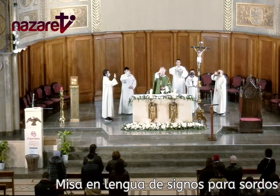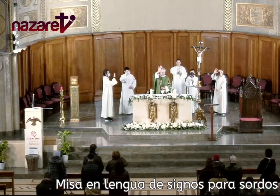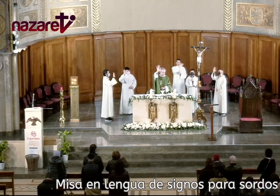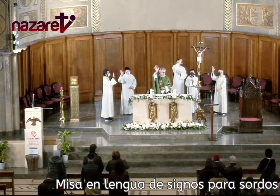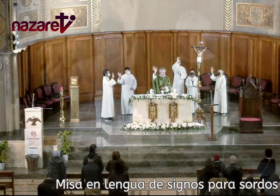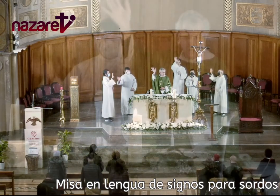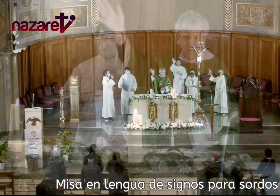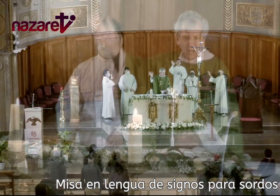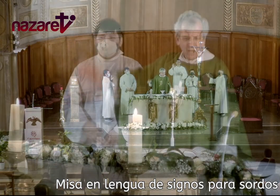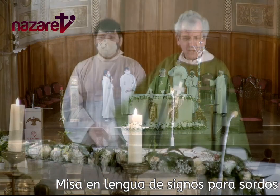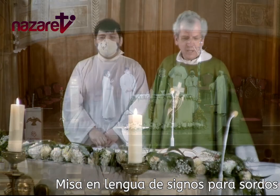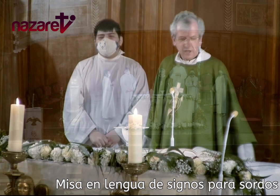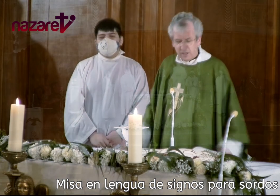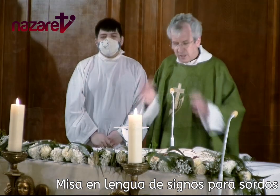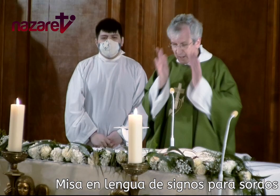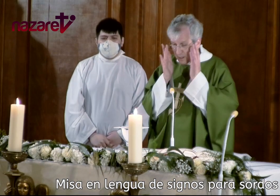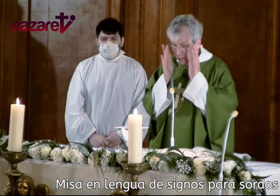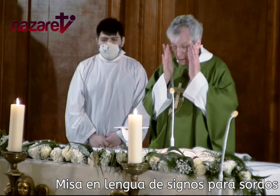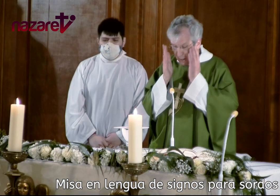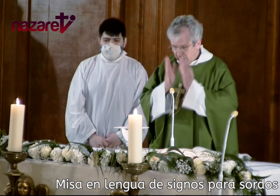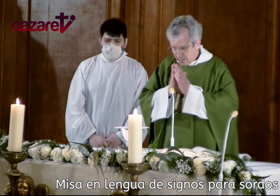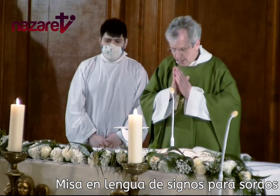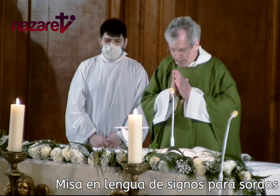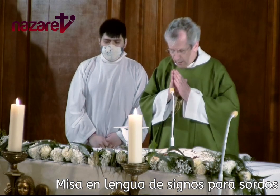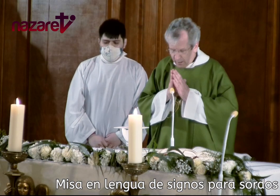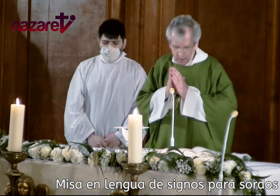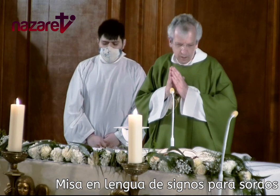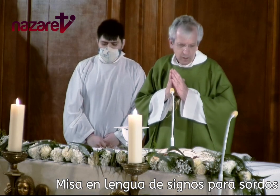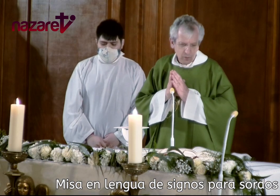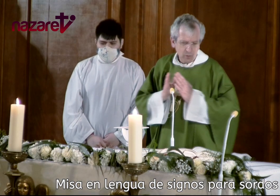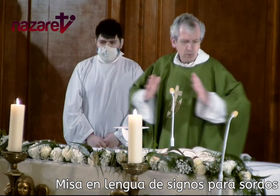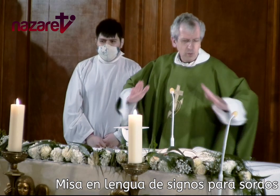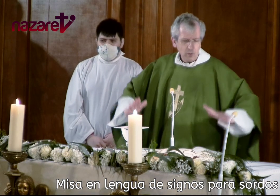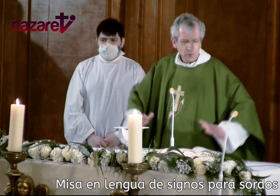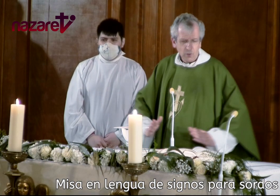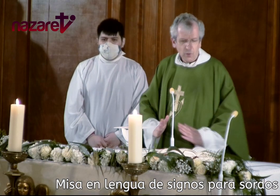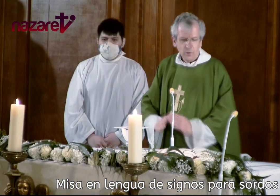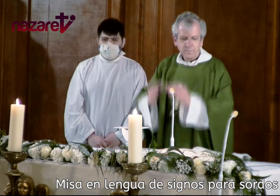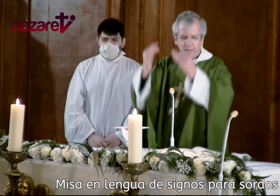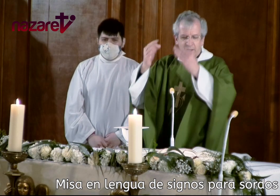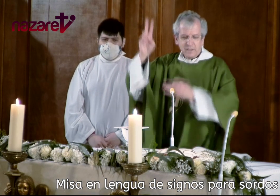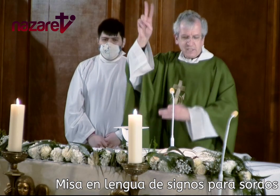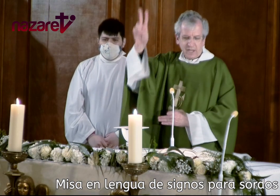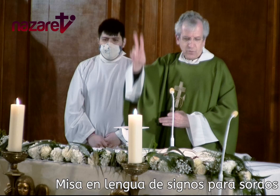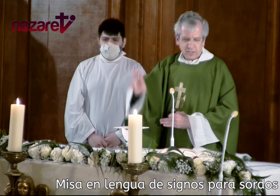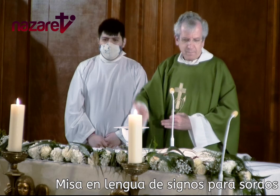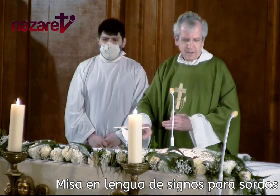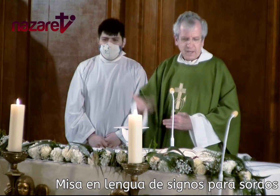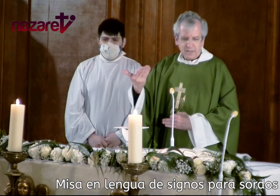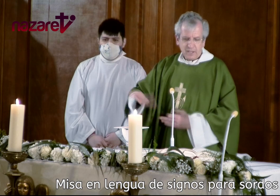hosanna en el cielo y luego santo eres en verdad y